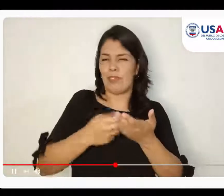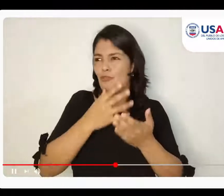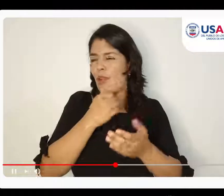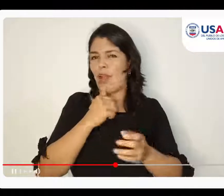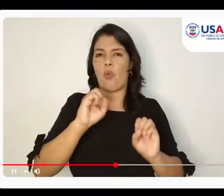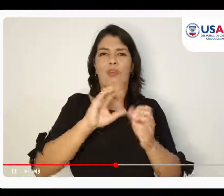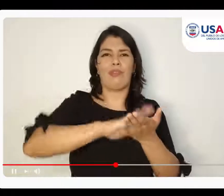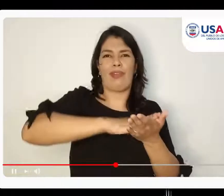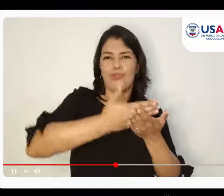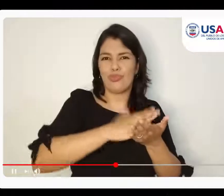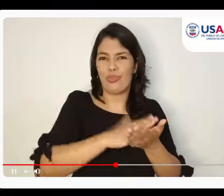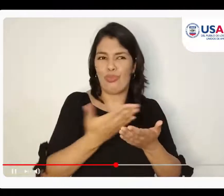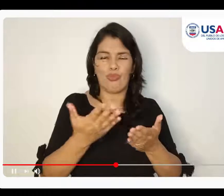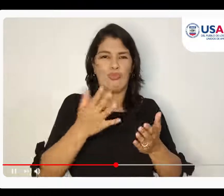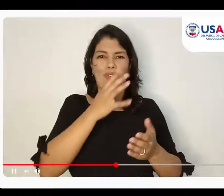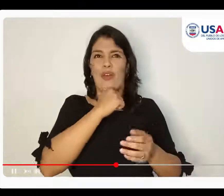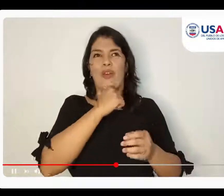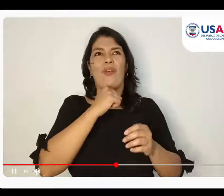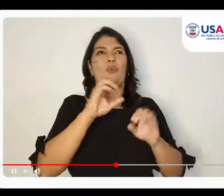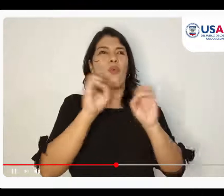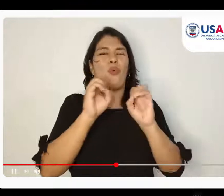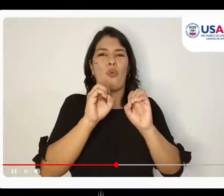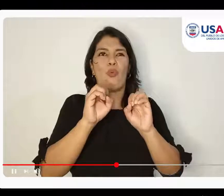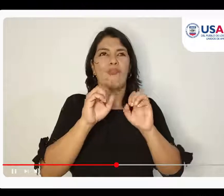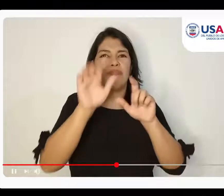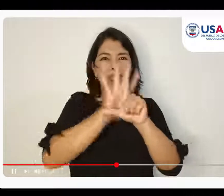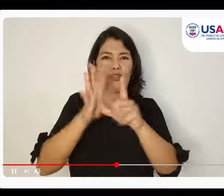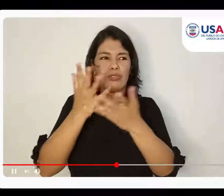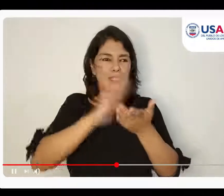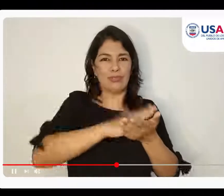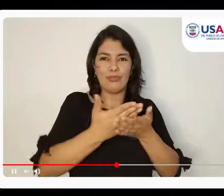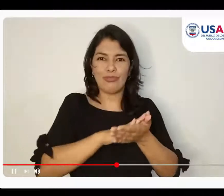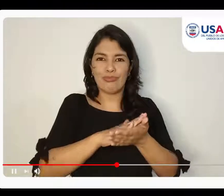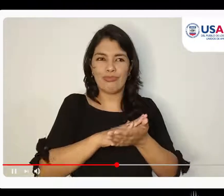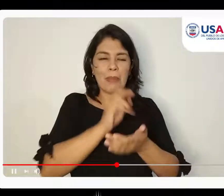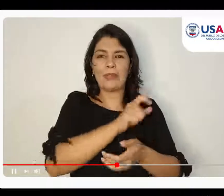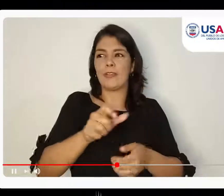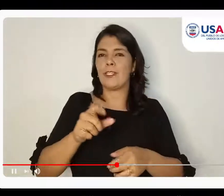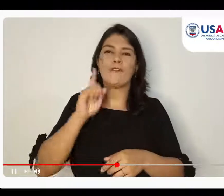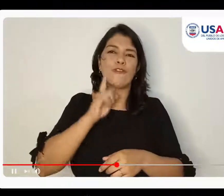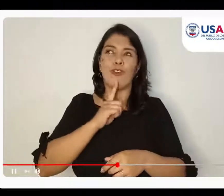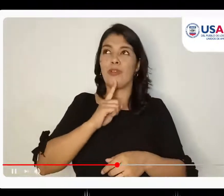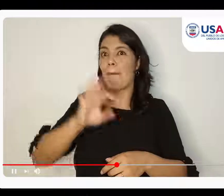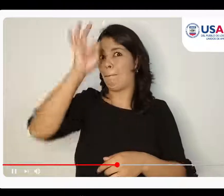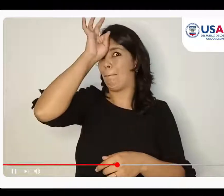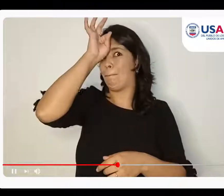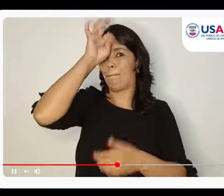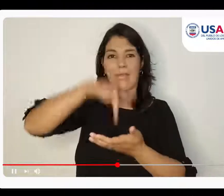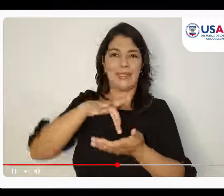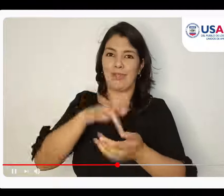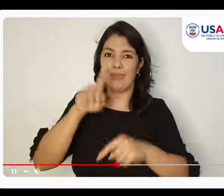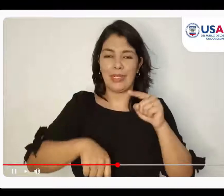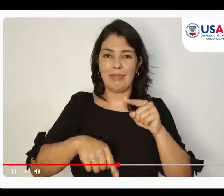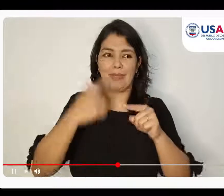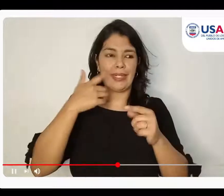hay preocupación por la traducción de la información, la población sorda simplemente no puede participar. O sea, es así de simple como la discriminación total de